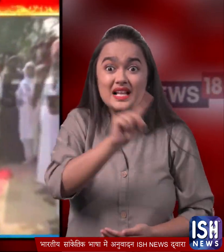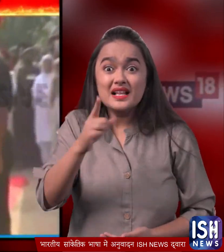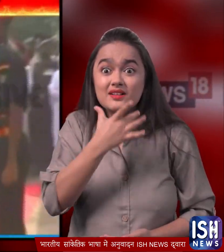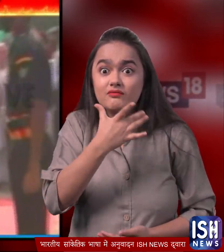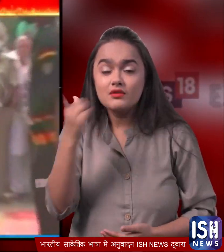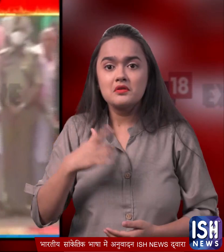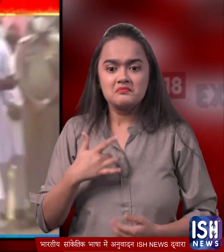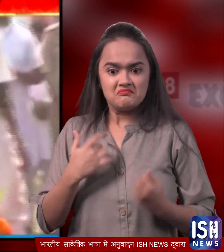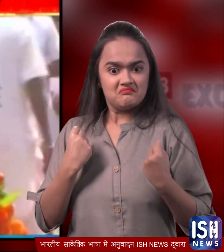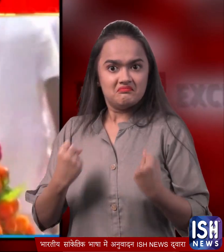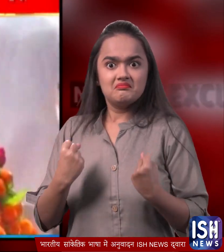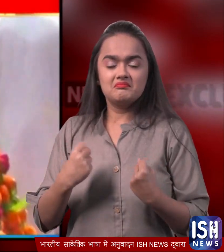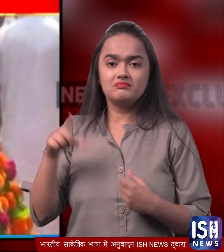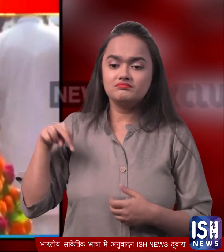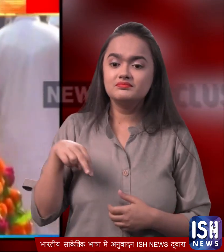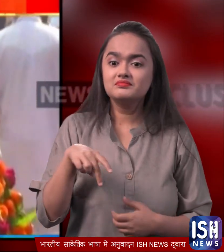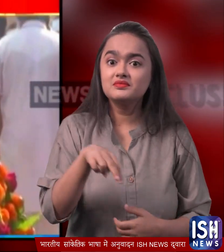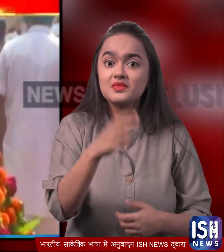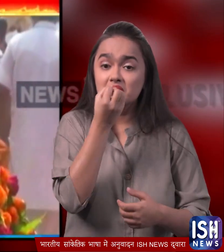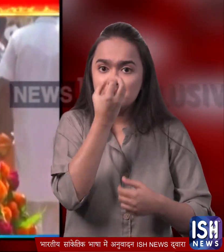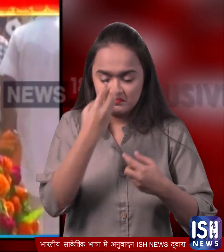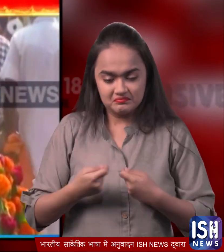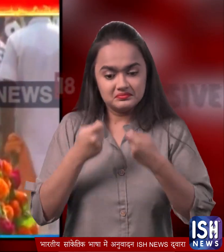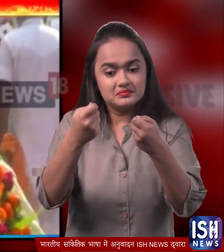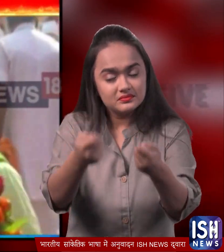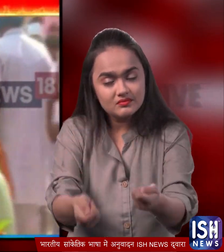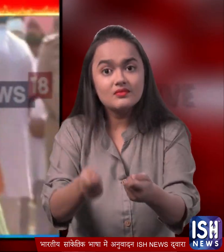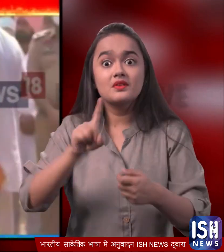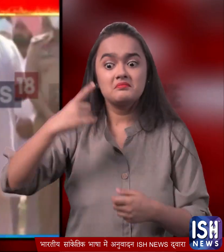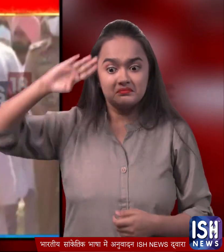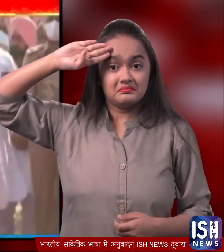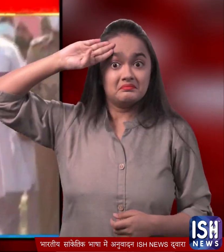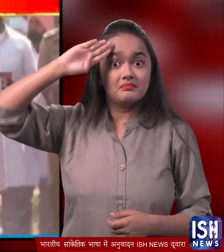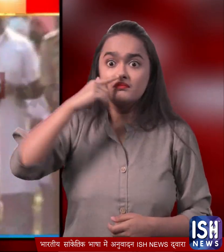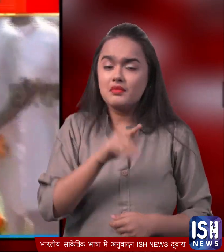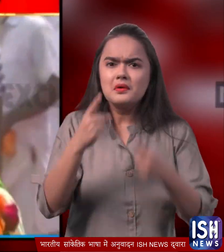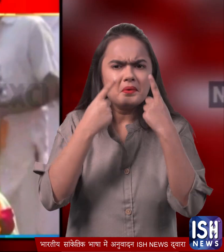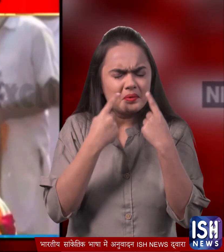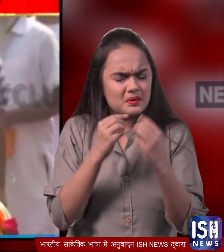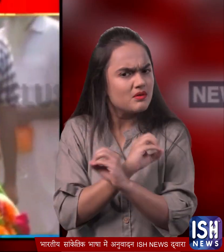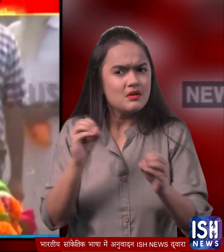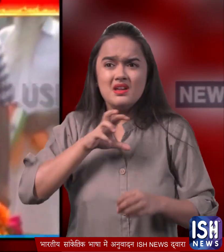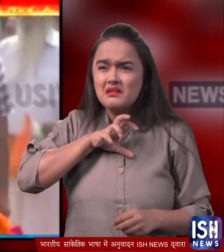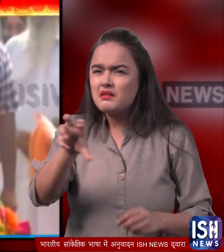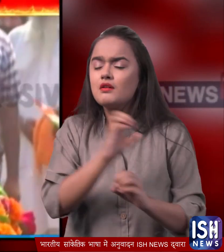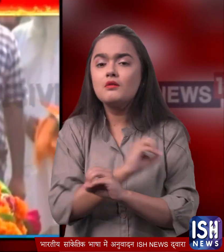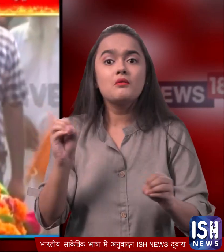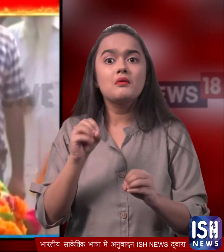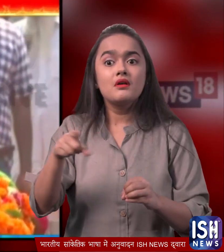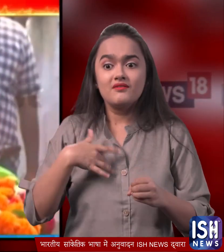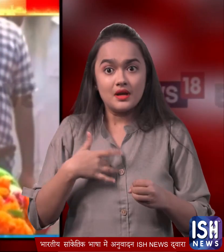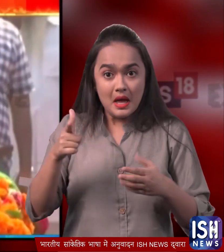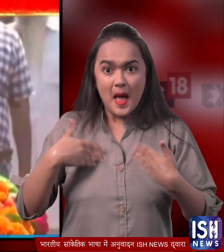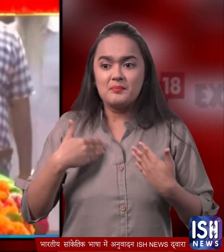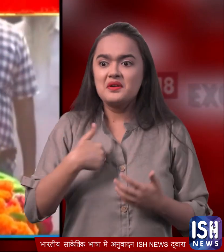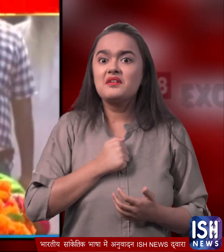ने तो बड़ी ही बहादुरी के साथ पहले अपने शहीद पिता को फूलों से श्रद्धांजलि दी और फिर उन्हें सलाम किया। वो न रोई न चिल्लाई, उल्टा